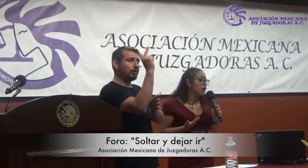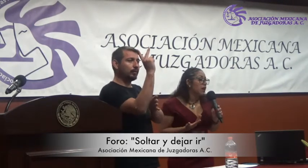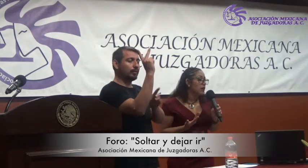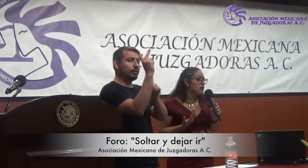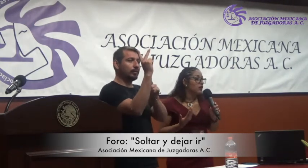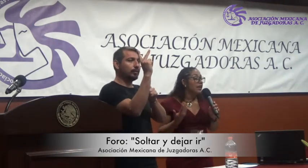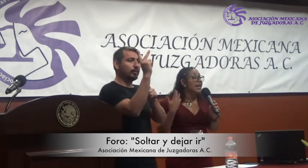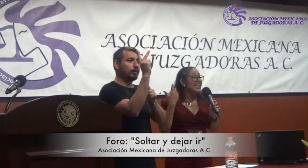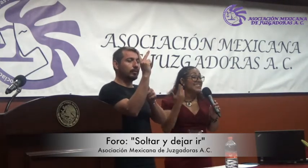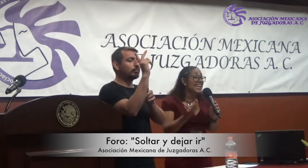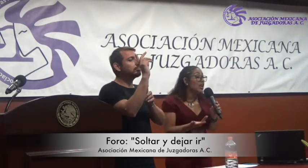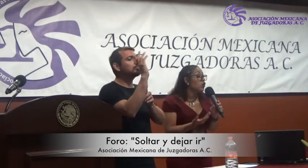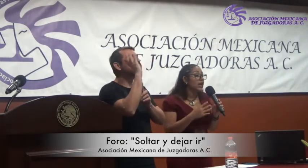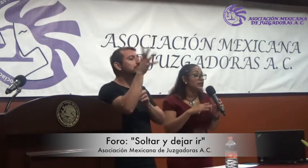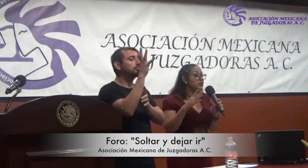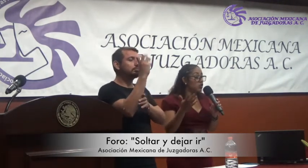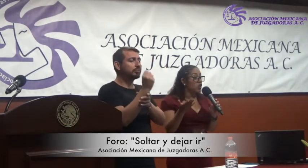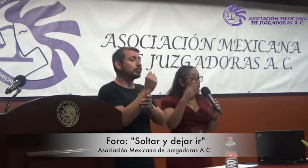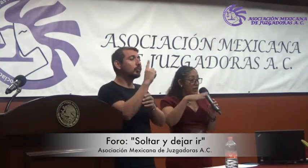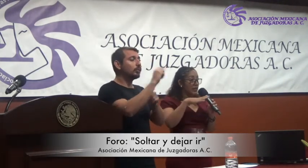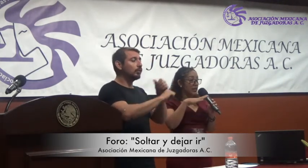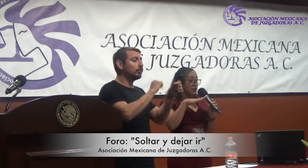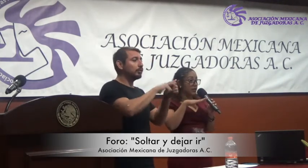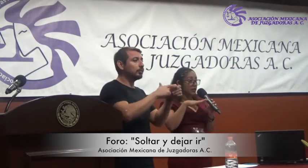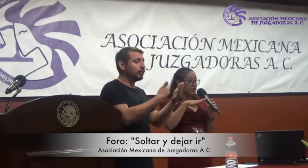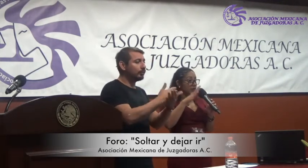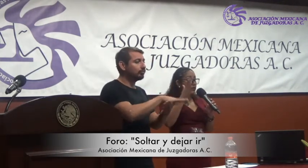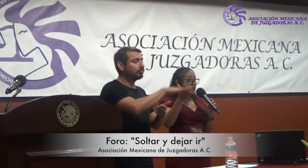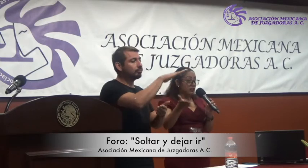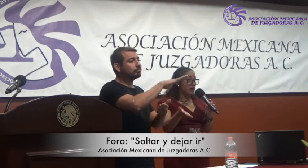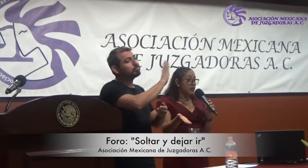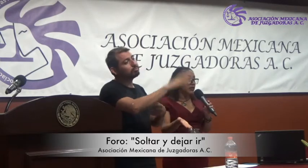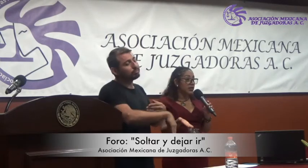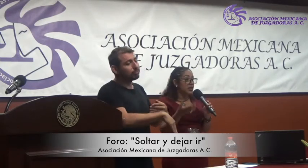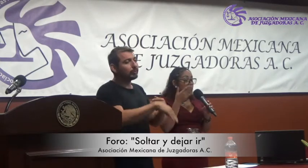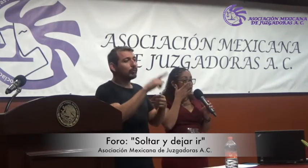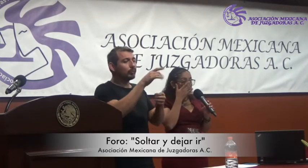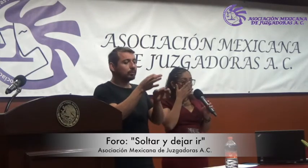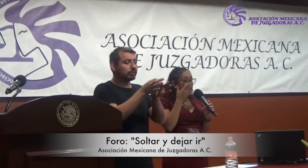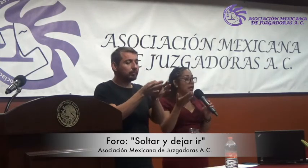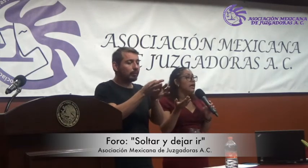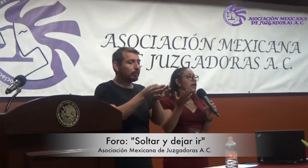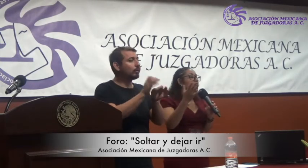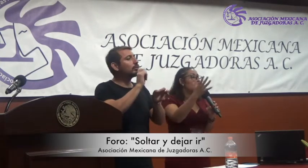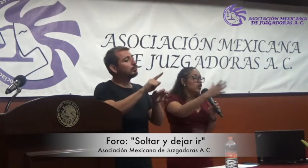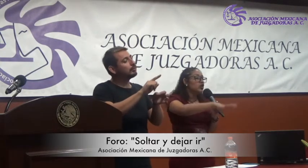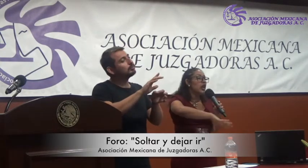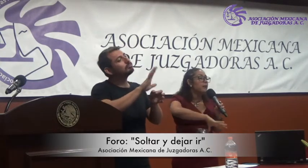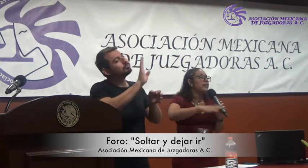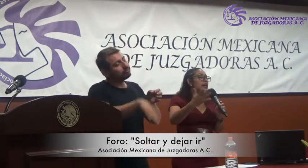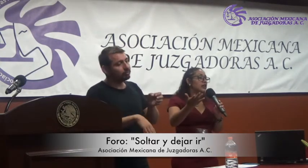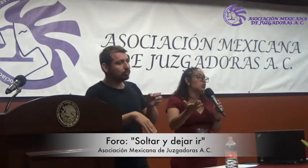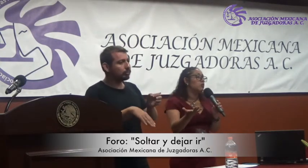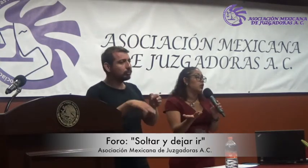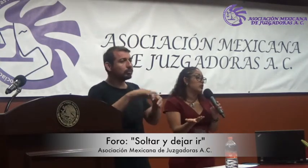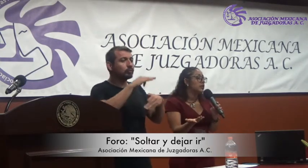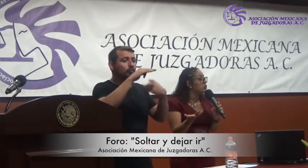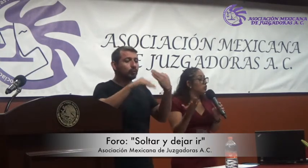un animal, las células, todo lo que tiene vida, también tiene muerte. Porque incluso la